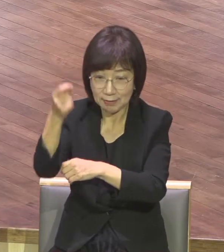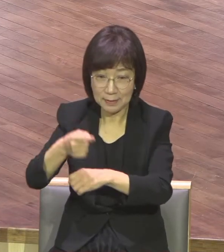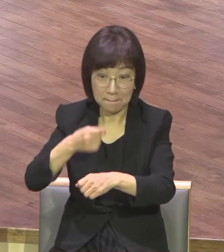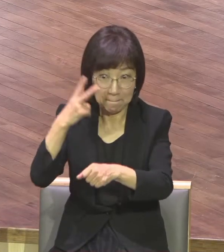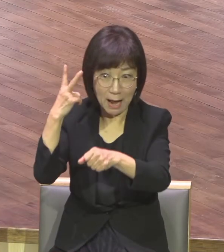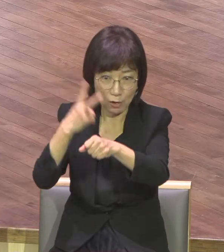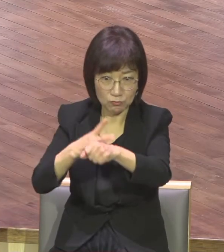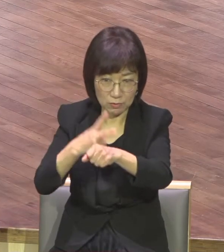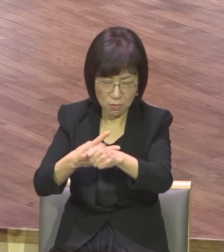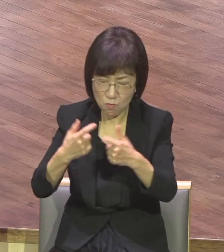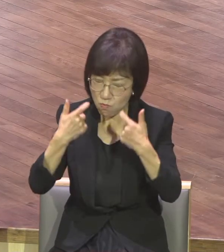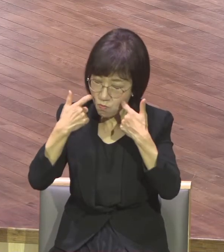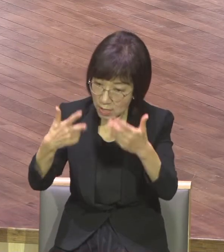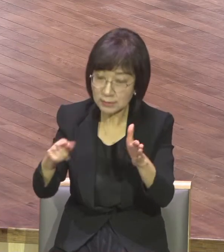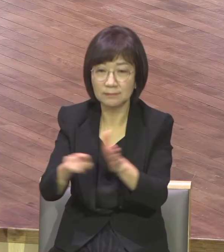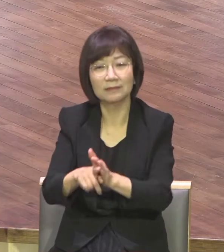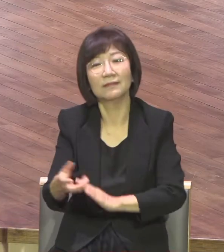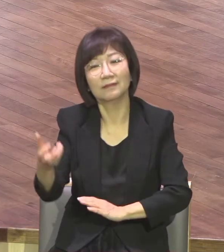깊이